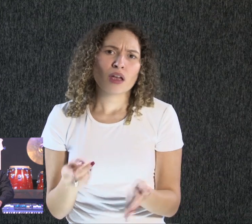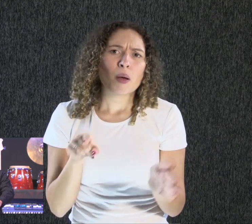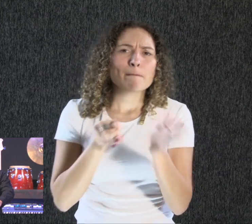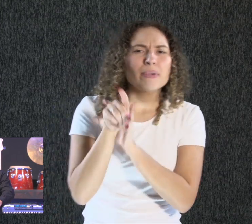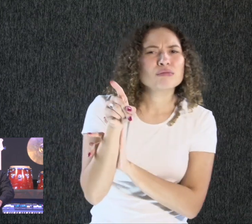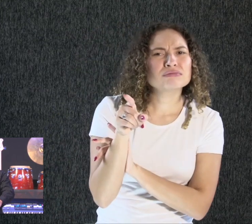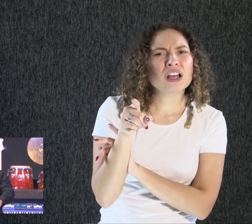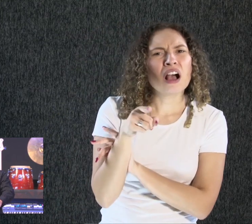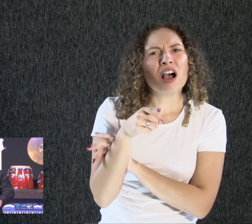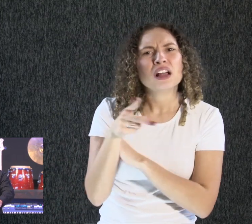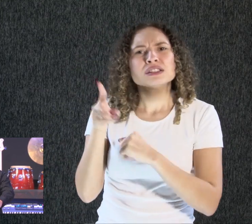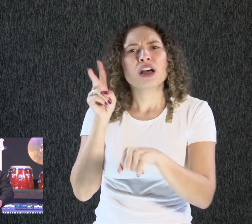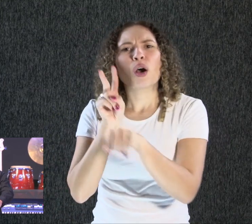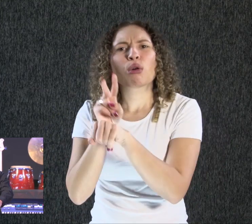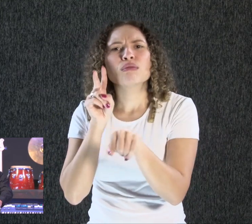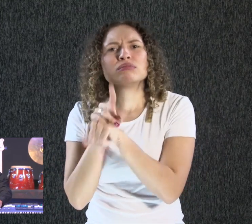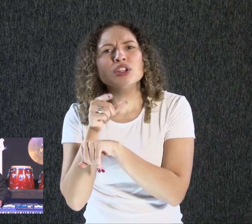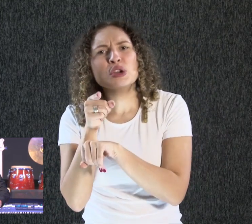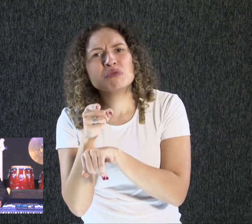Quem é que está protegendo você?